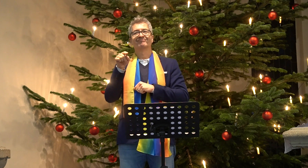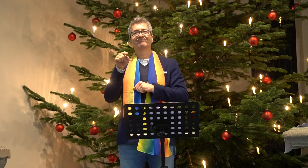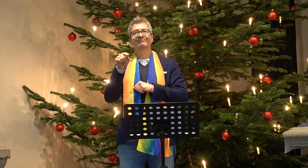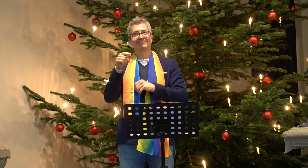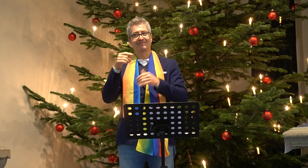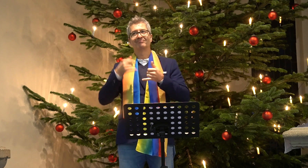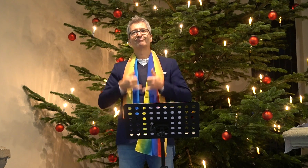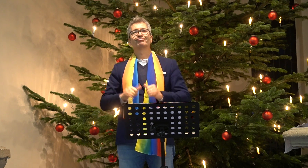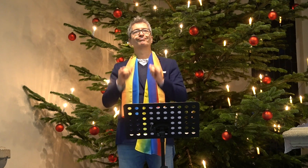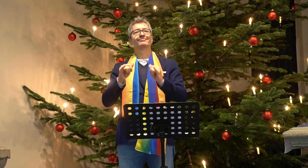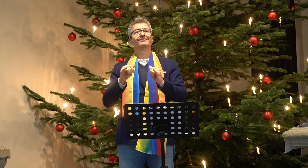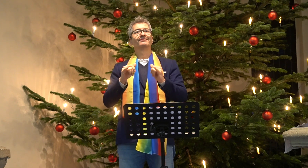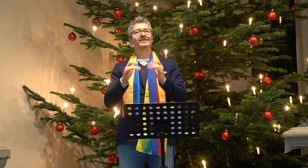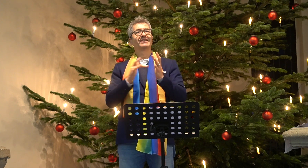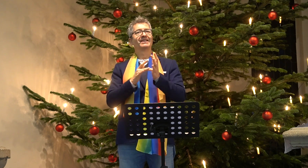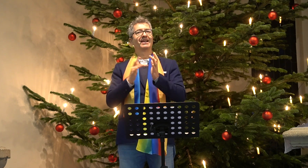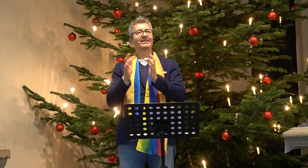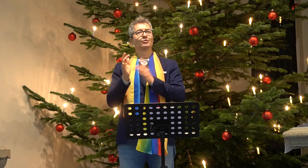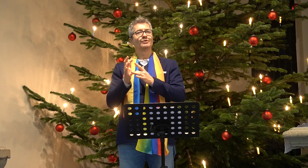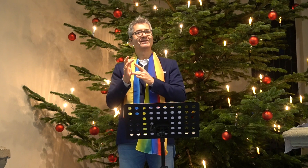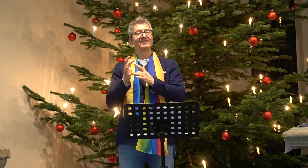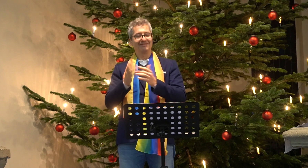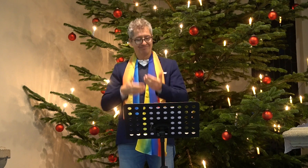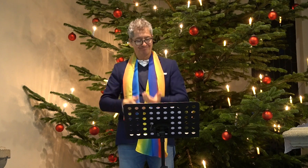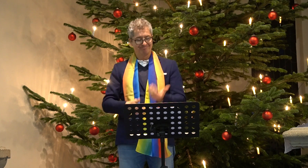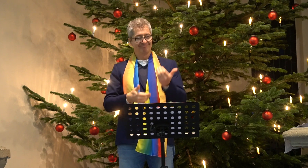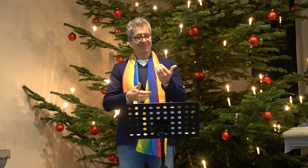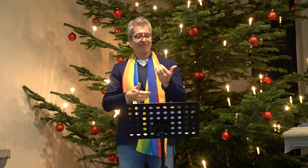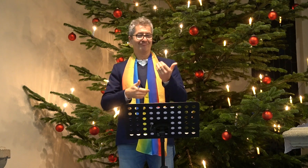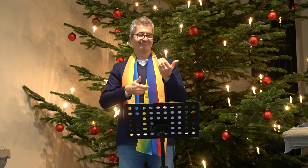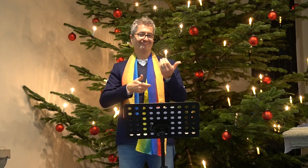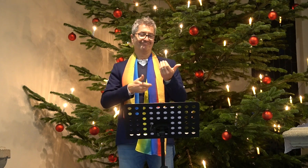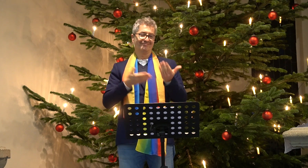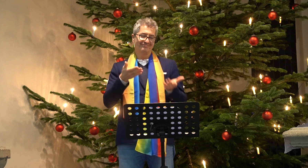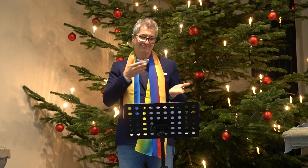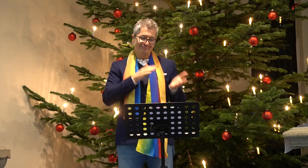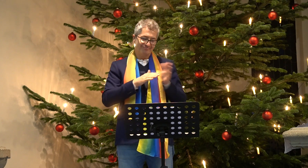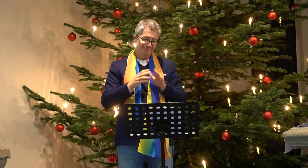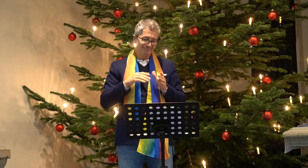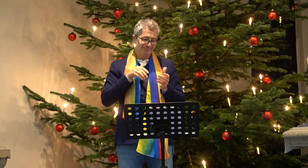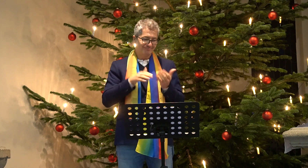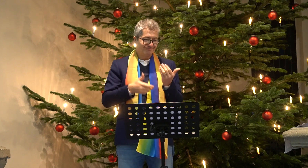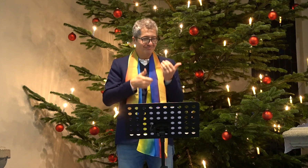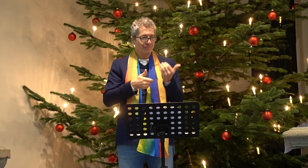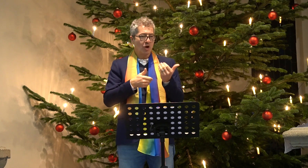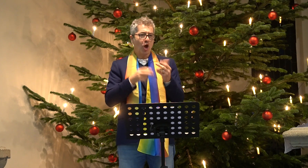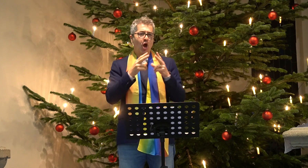Dort wird das Kind geboren, Jesus. Und Maria wickelt es in